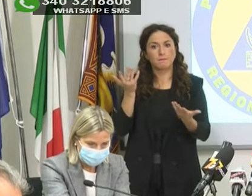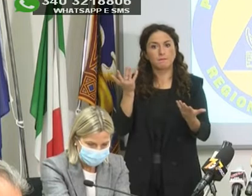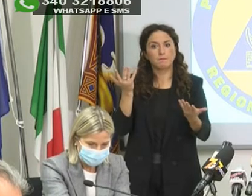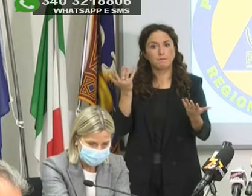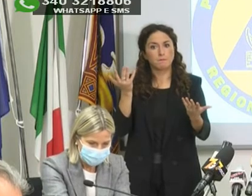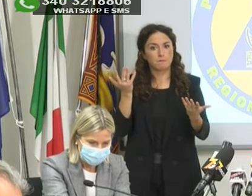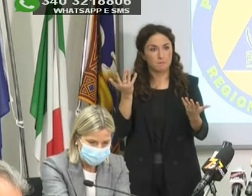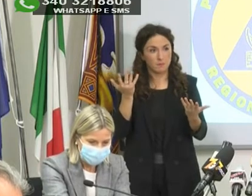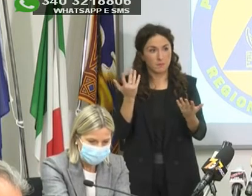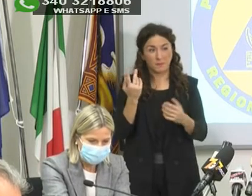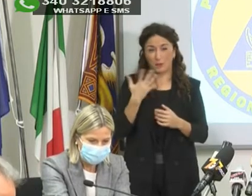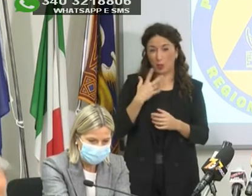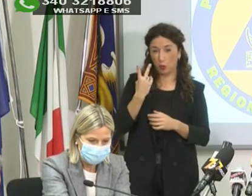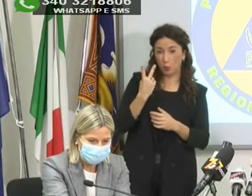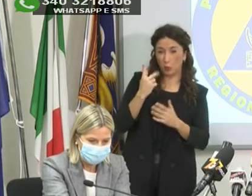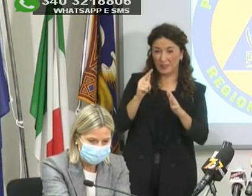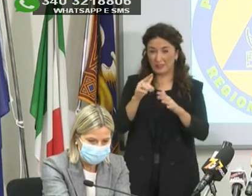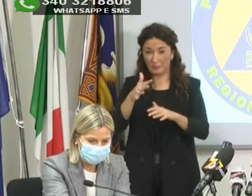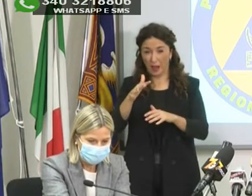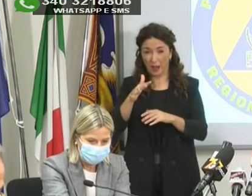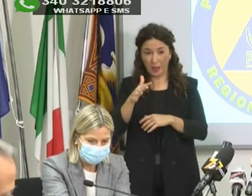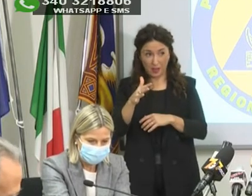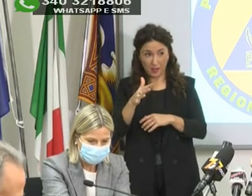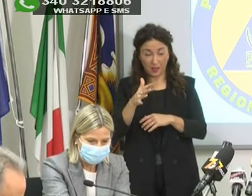di un paio di settimane,